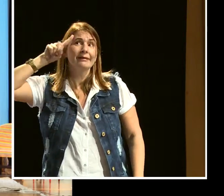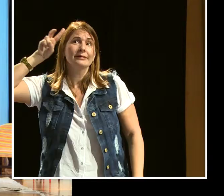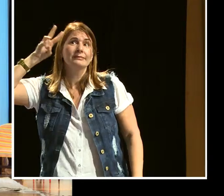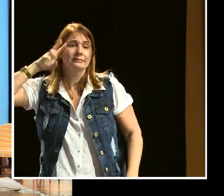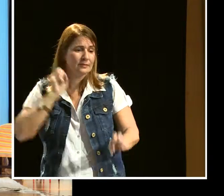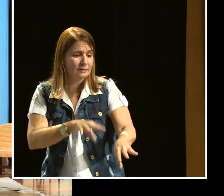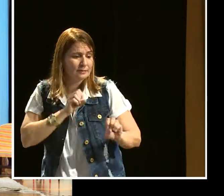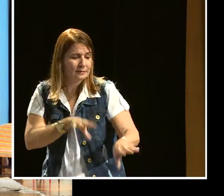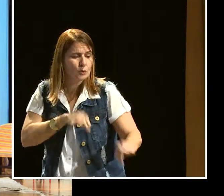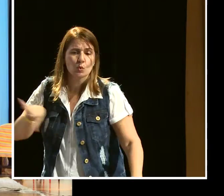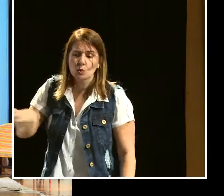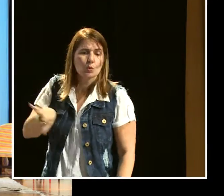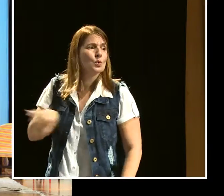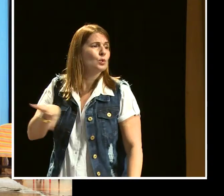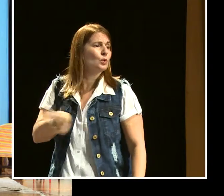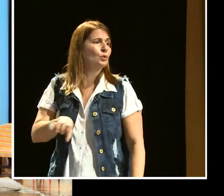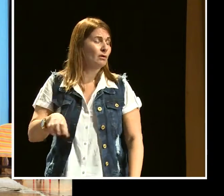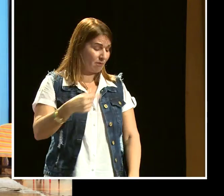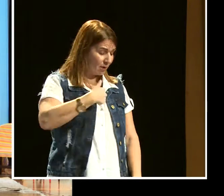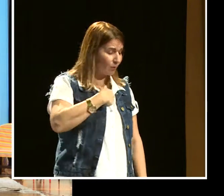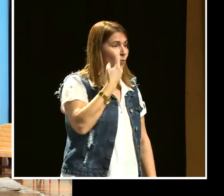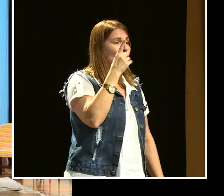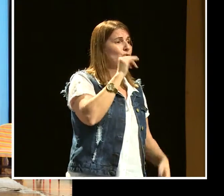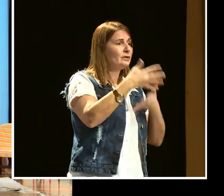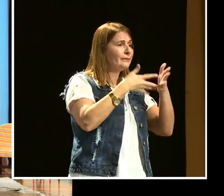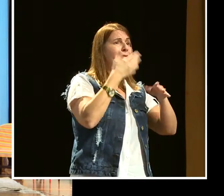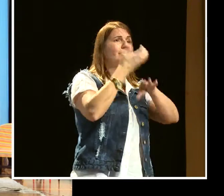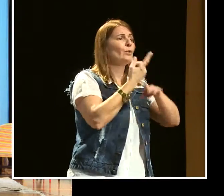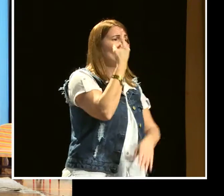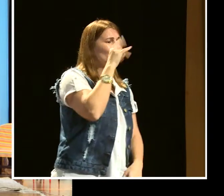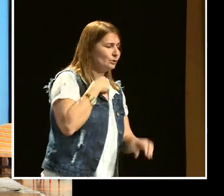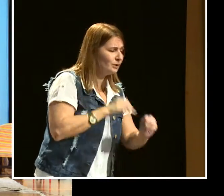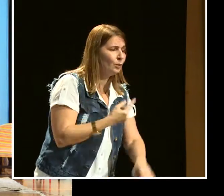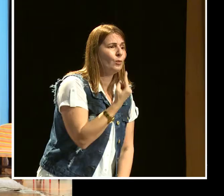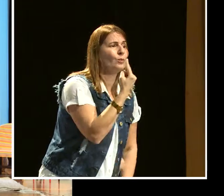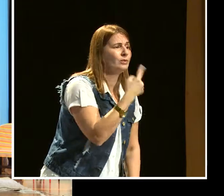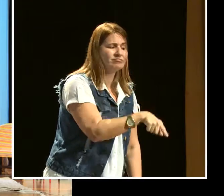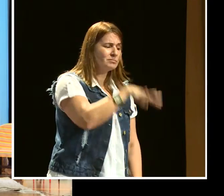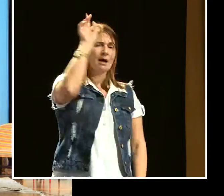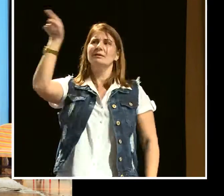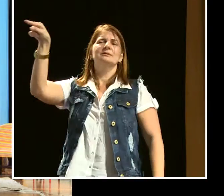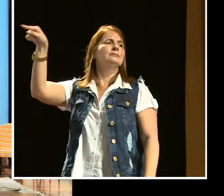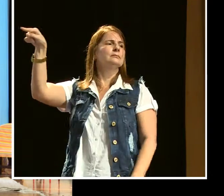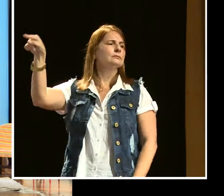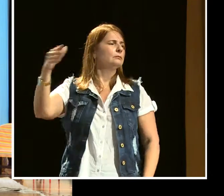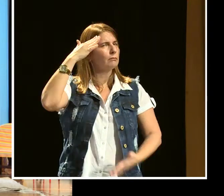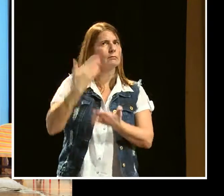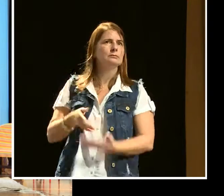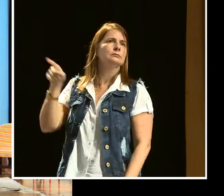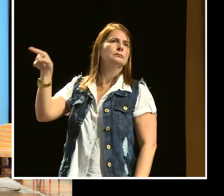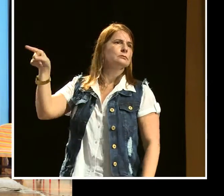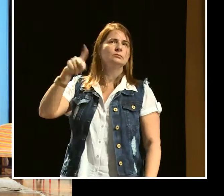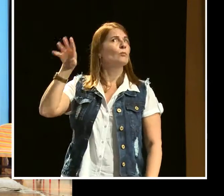erradas ou expressões que não existiam, configurações, ponto de localização errado, e aquelas crianças sempre repetiam para mim: ela me ensinou, ela